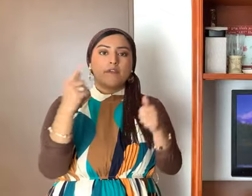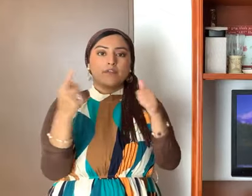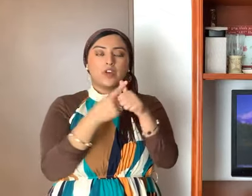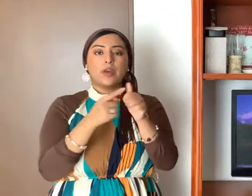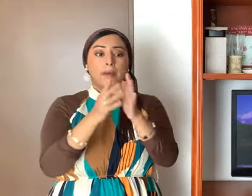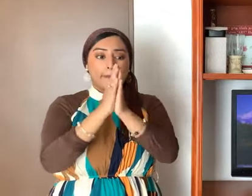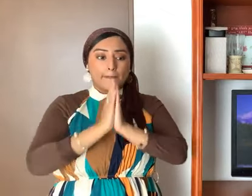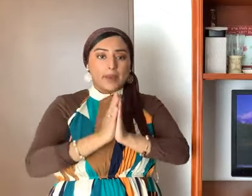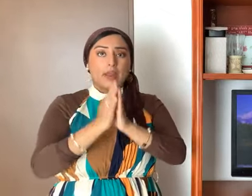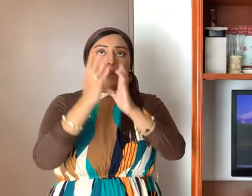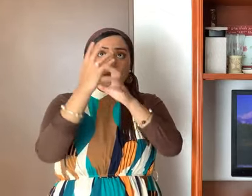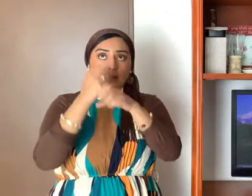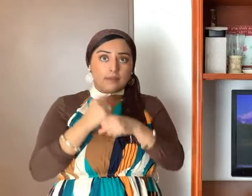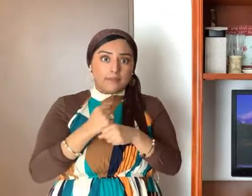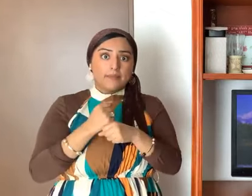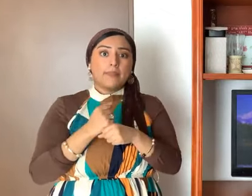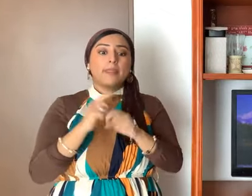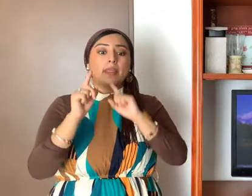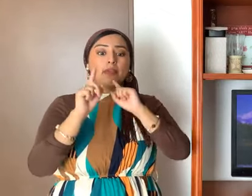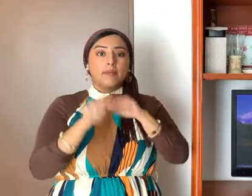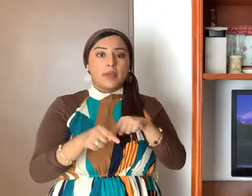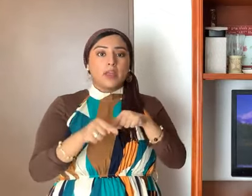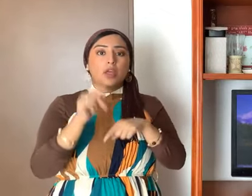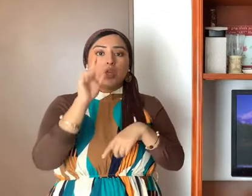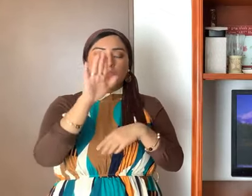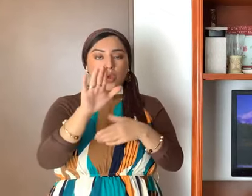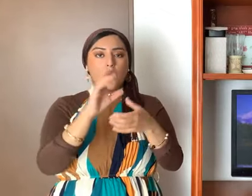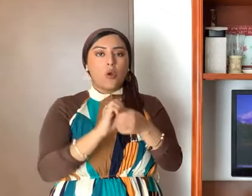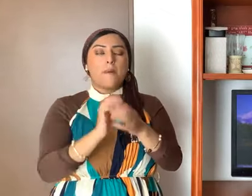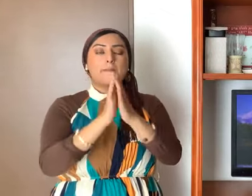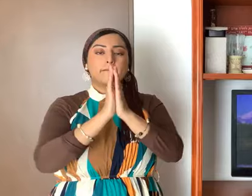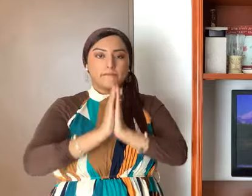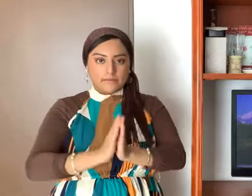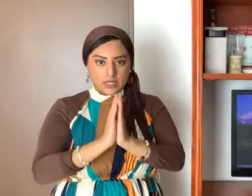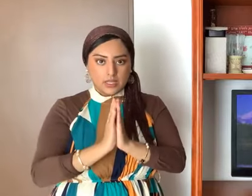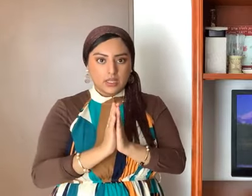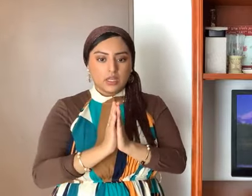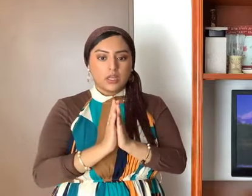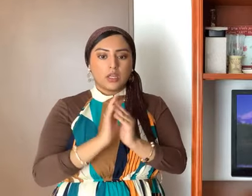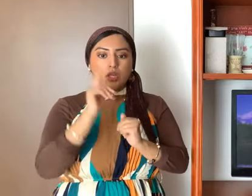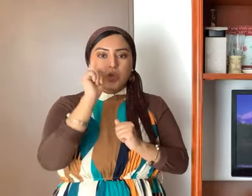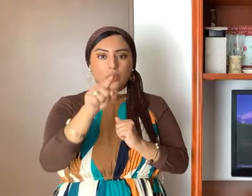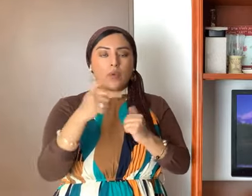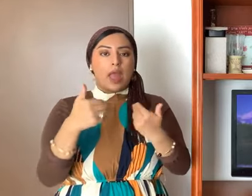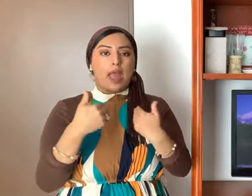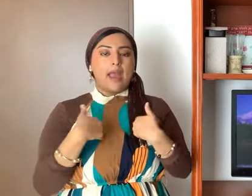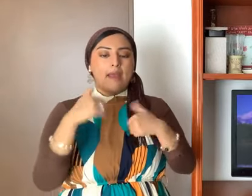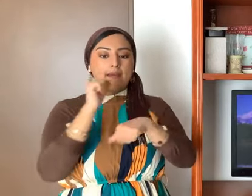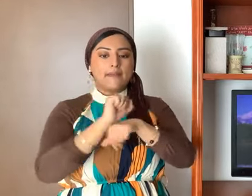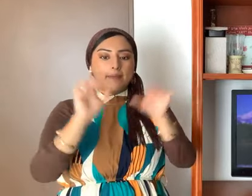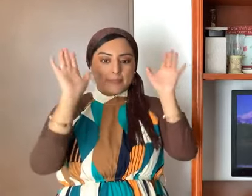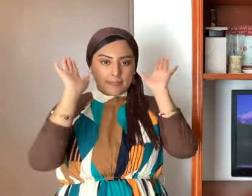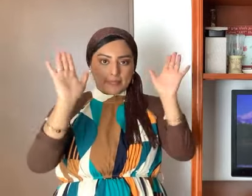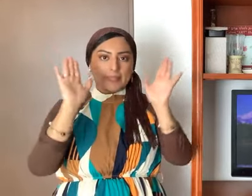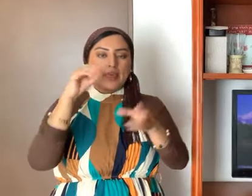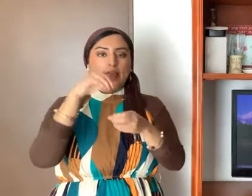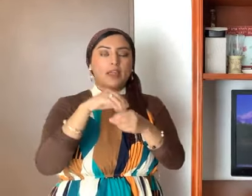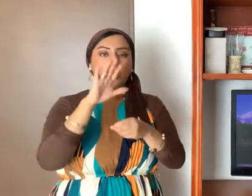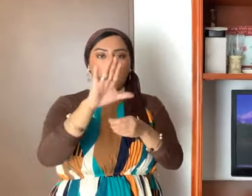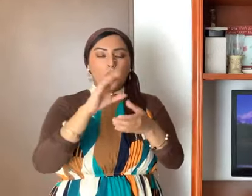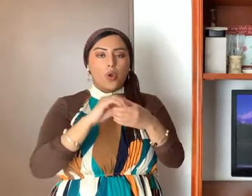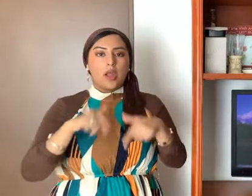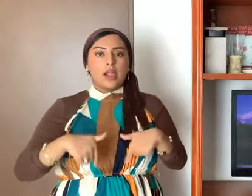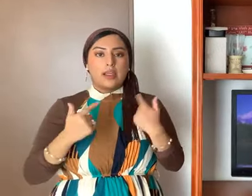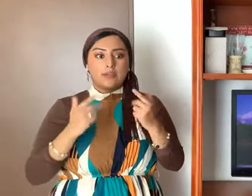primero y que recibas respuesta a tu oración, que tú tengas un milagro presente en tu vida.